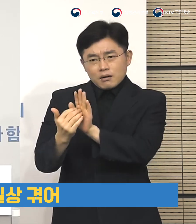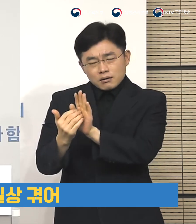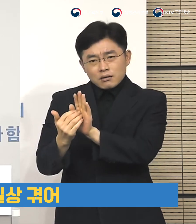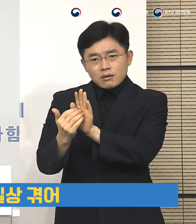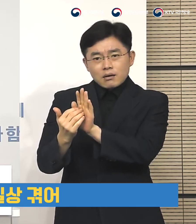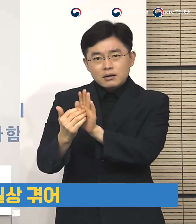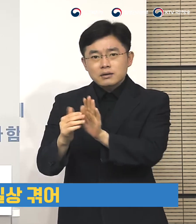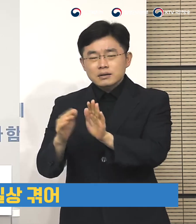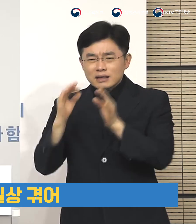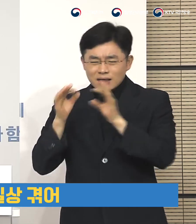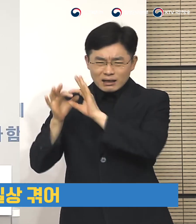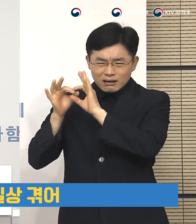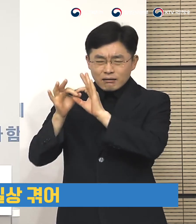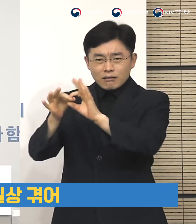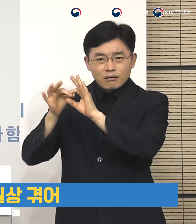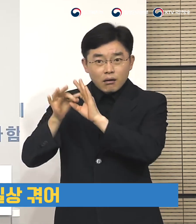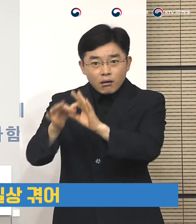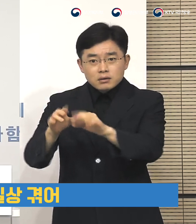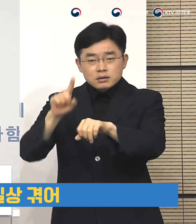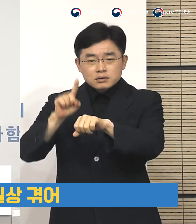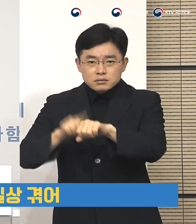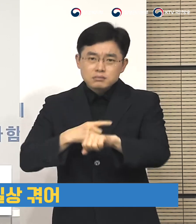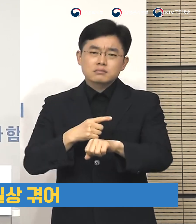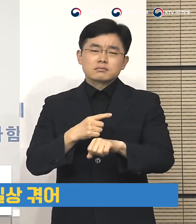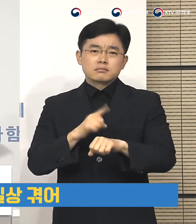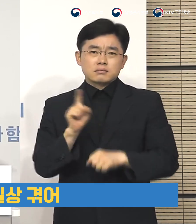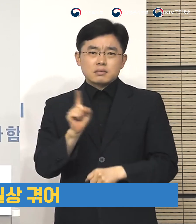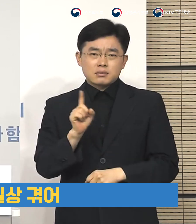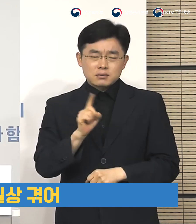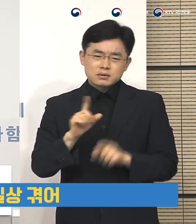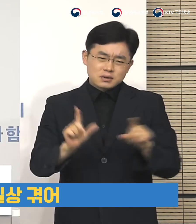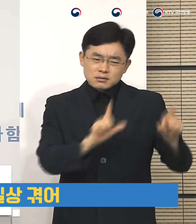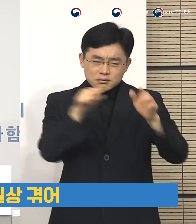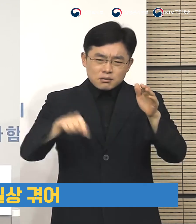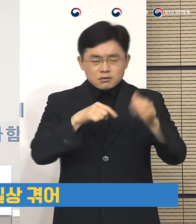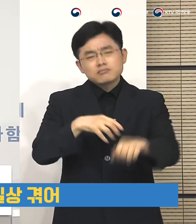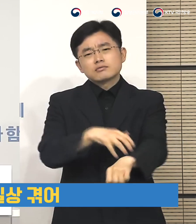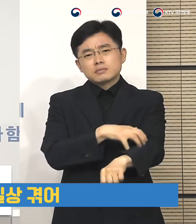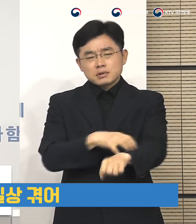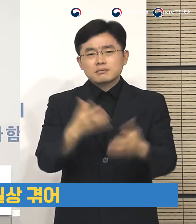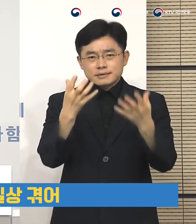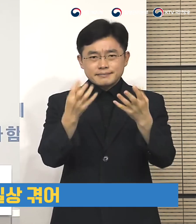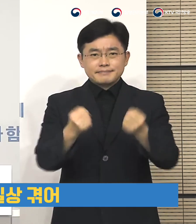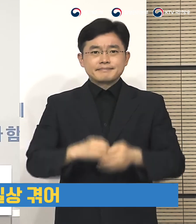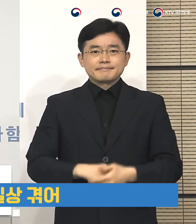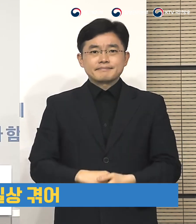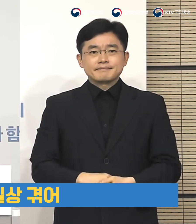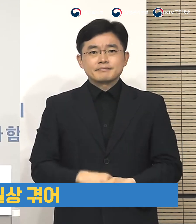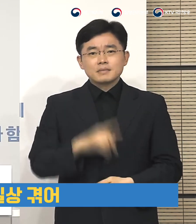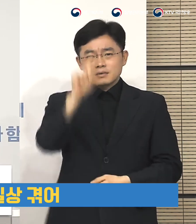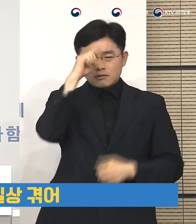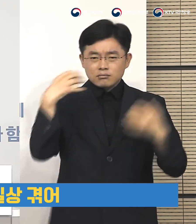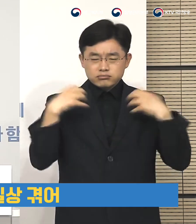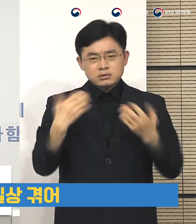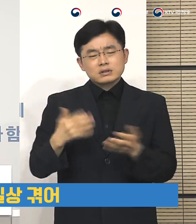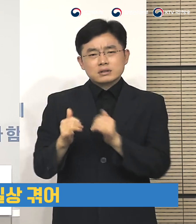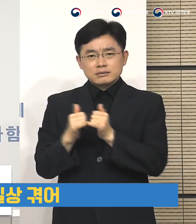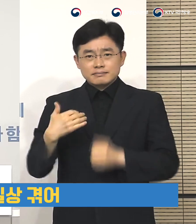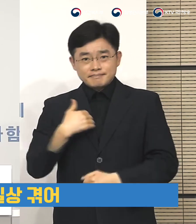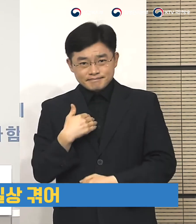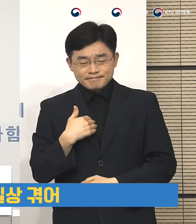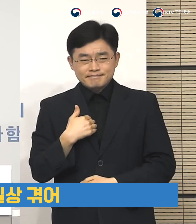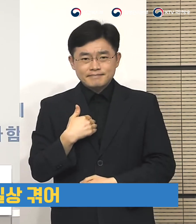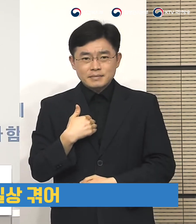여러분들께서 여전히 불편한 일상을 겪고 있는 것이 사실입니다. 정부 당국자로서 이